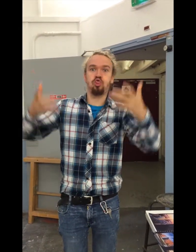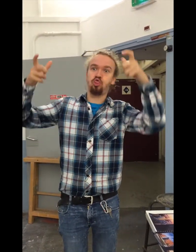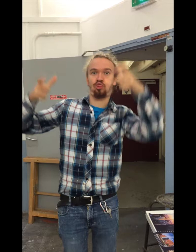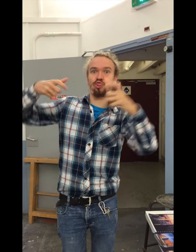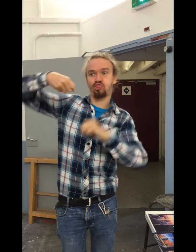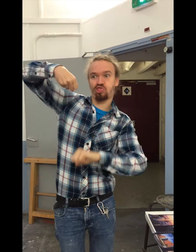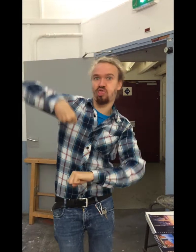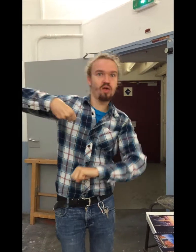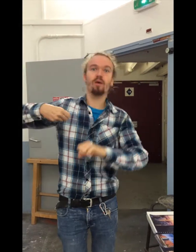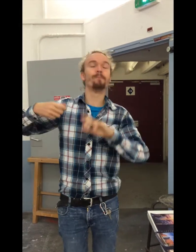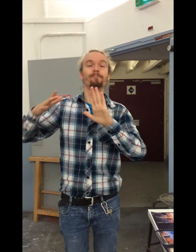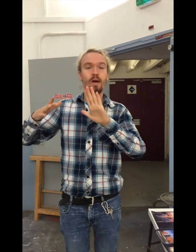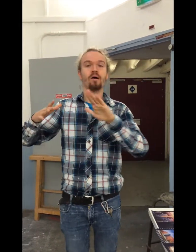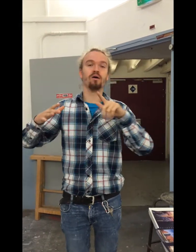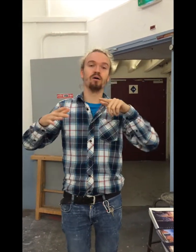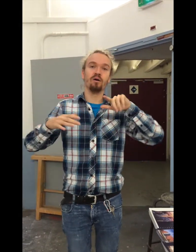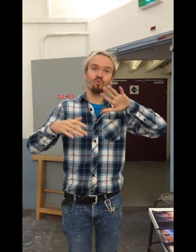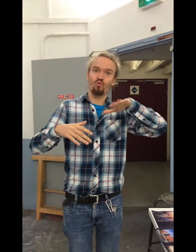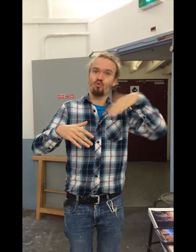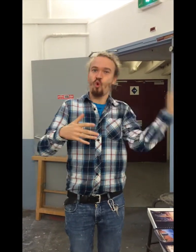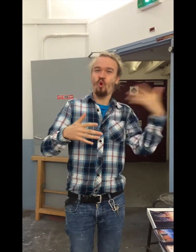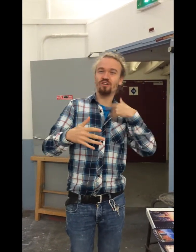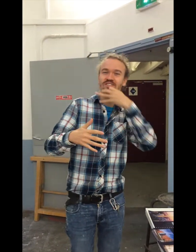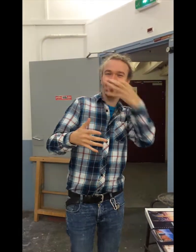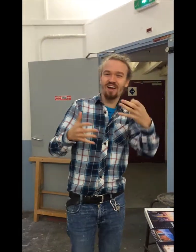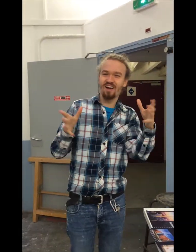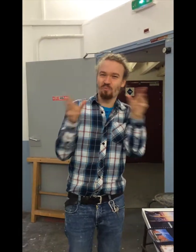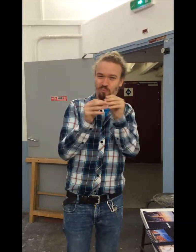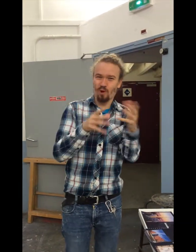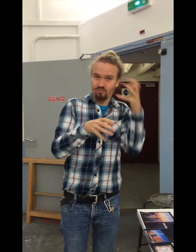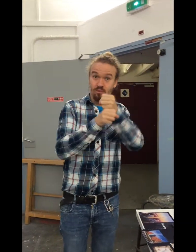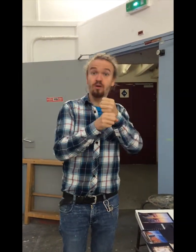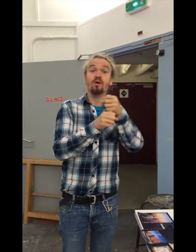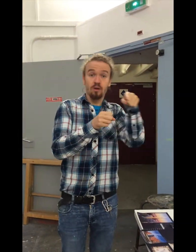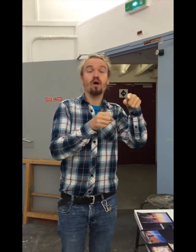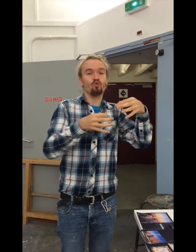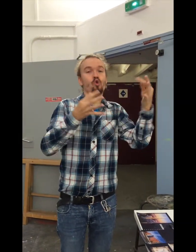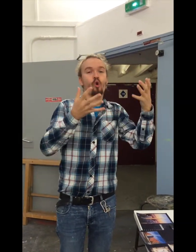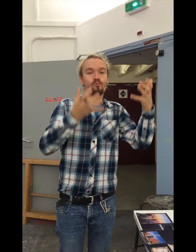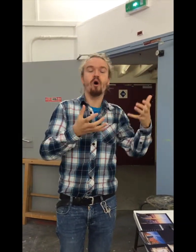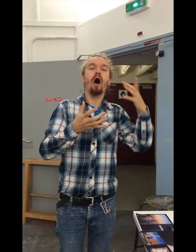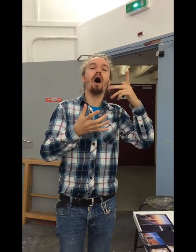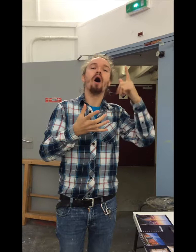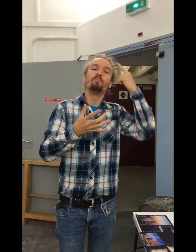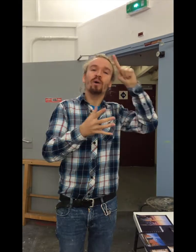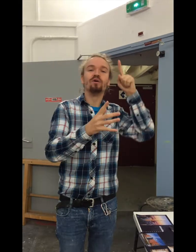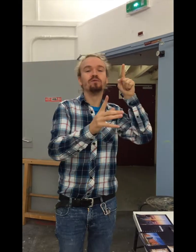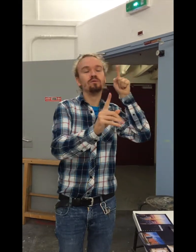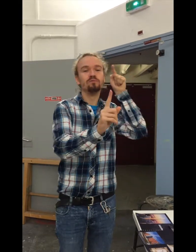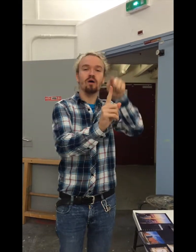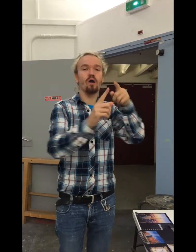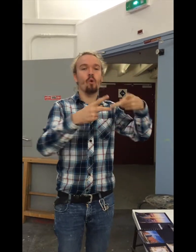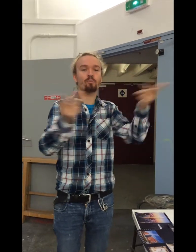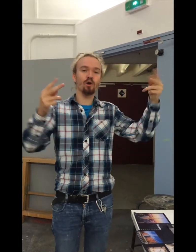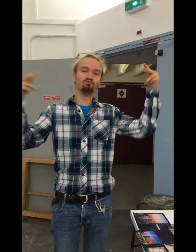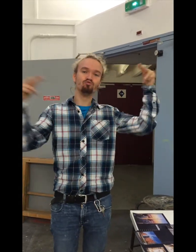Les conditions de la création de ces maquettes, c'était des maquettes beaucoup plus légères pour pouvoir tenir sur le dispositif en entier.